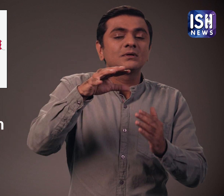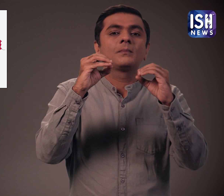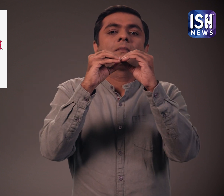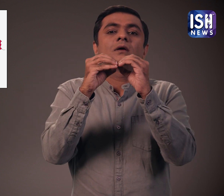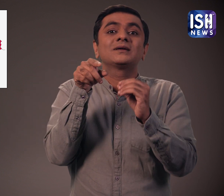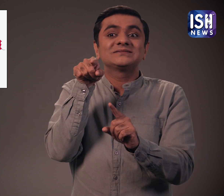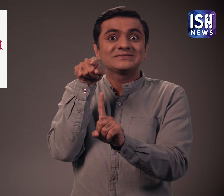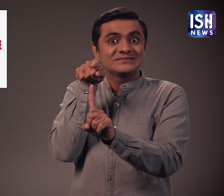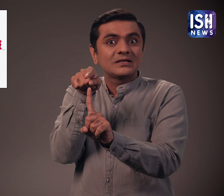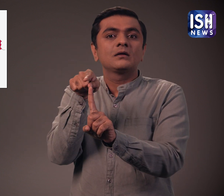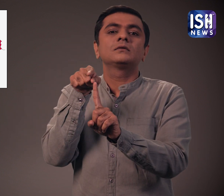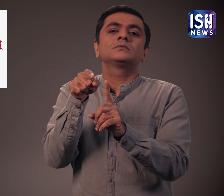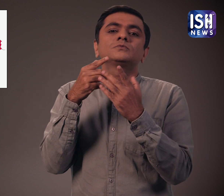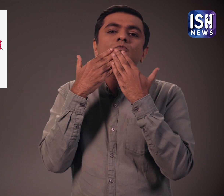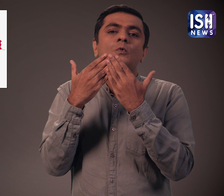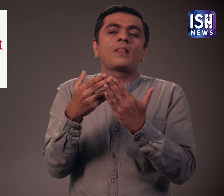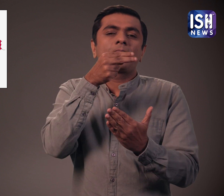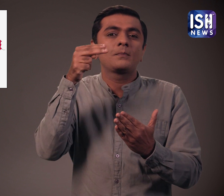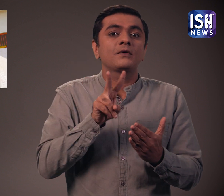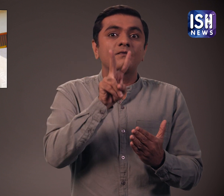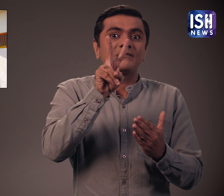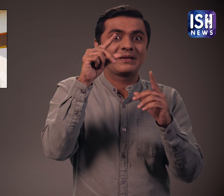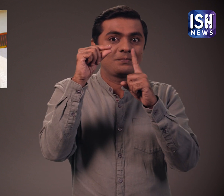वीना वादिनी पब्लिक स्कूल के नाम से एक स्कूल है